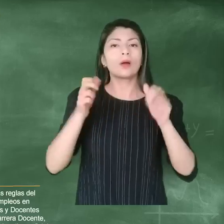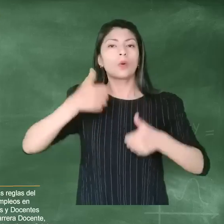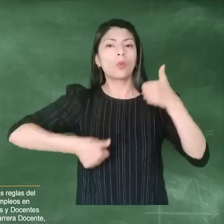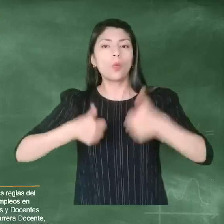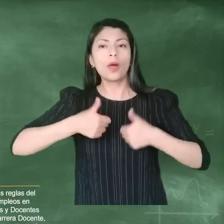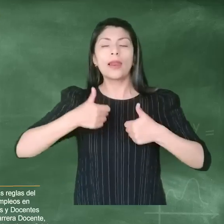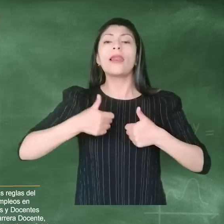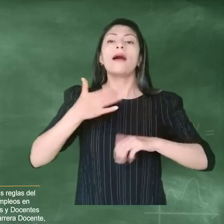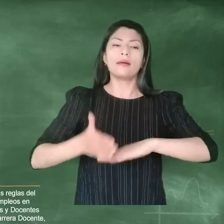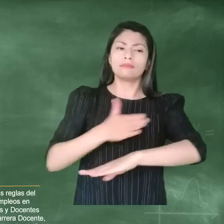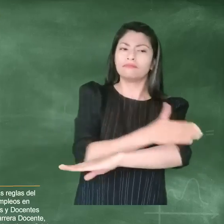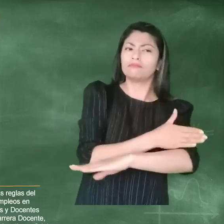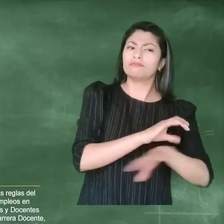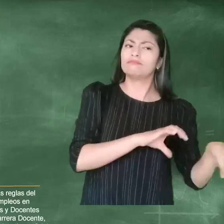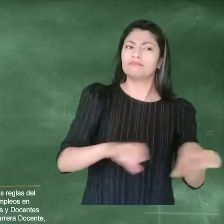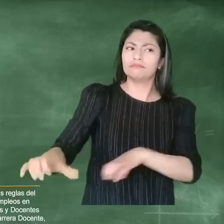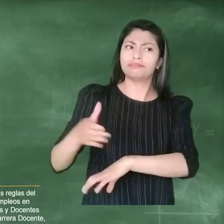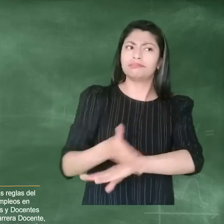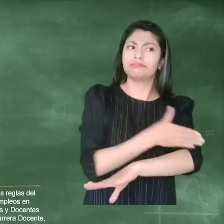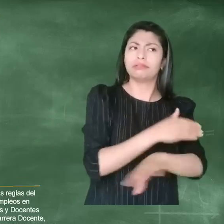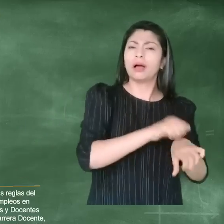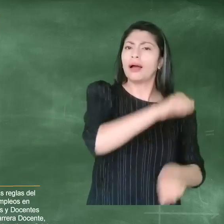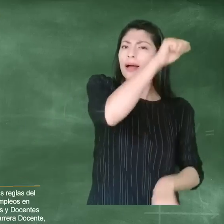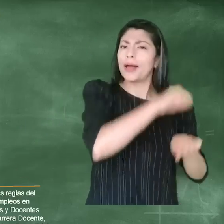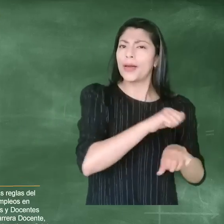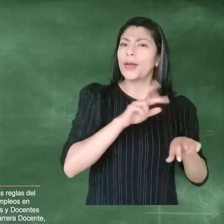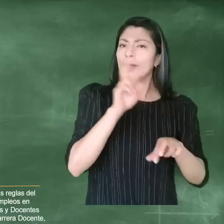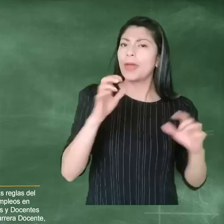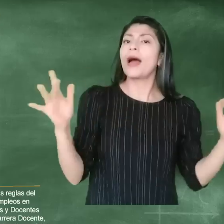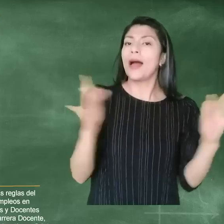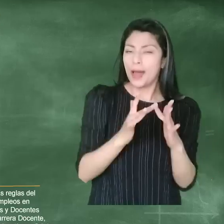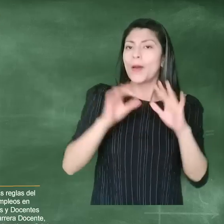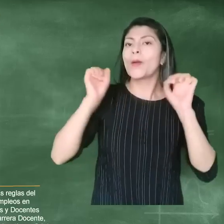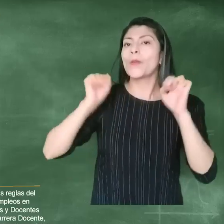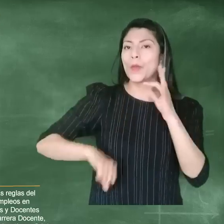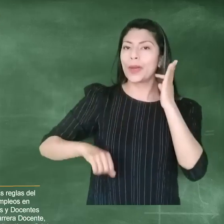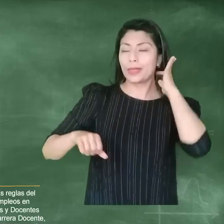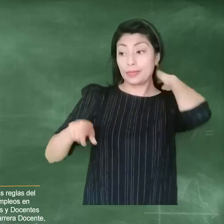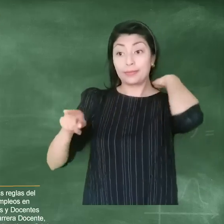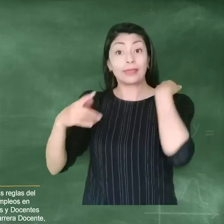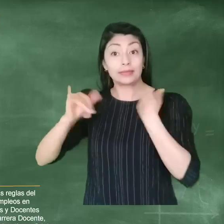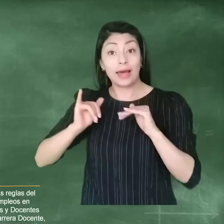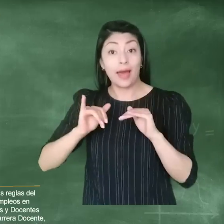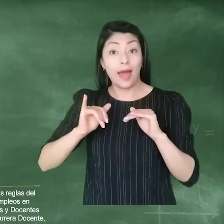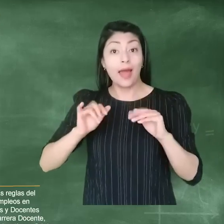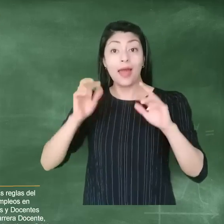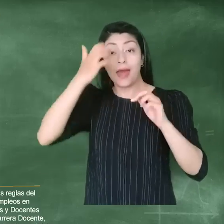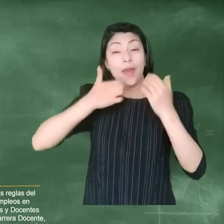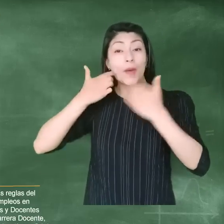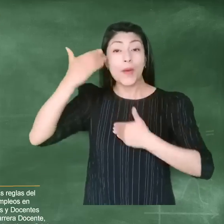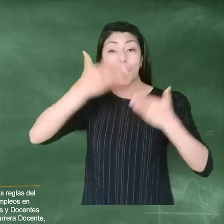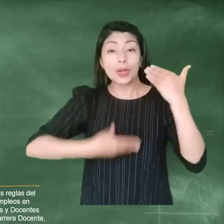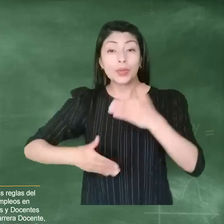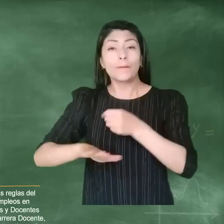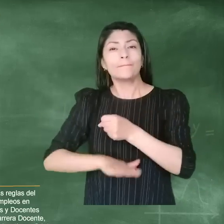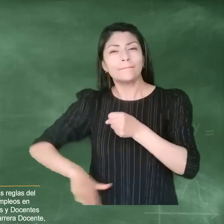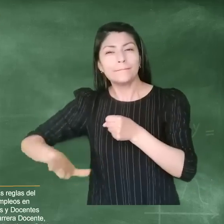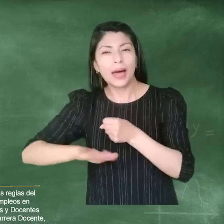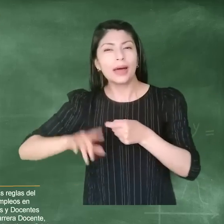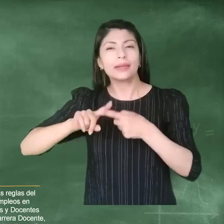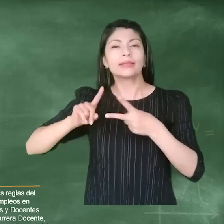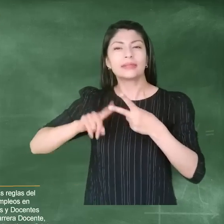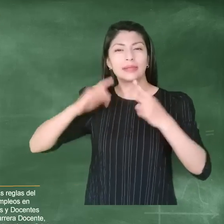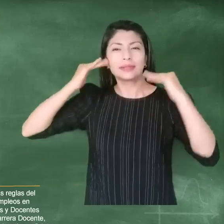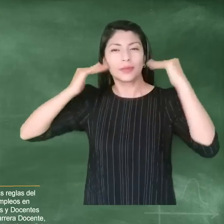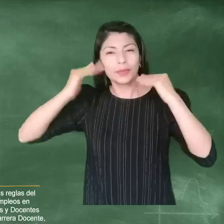de antecedentes. Se aplicará únicamente a los aspirantes que hayan superado la prueba de aptitudes y